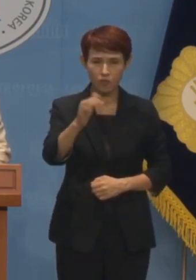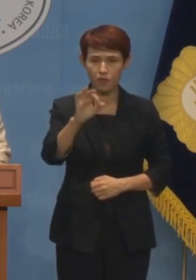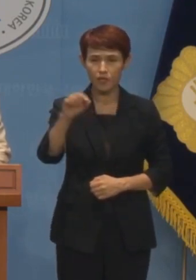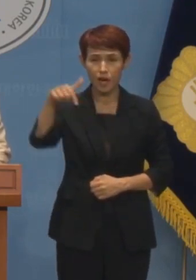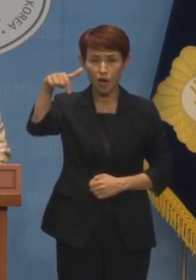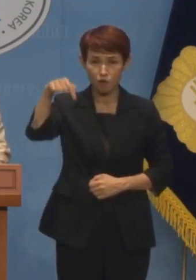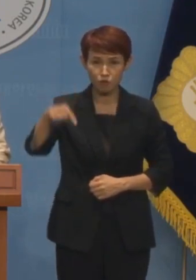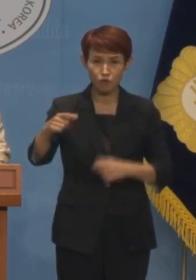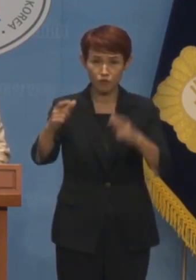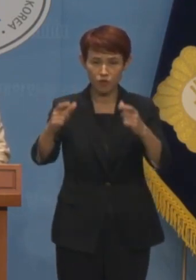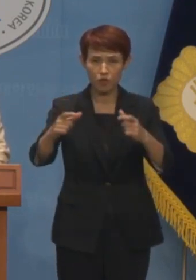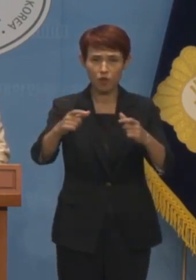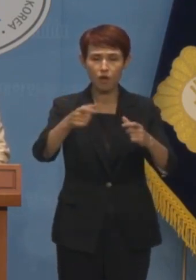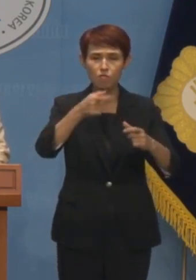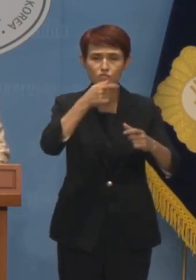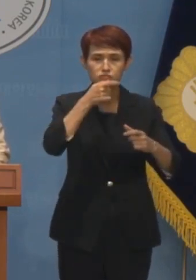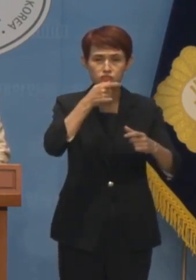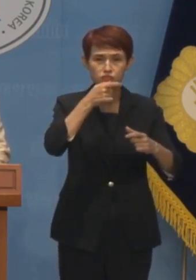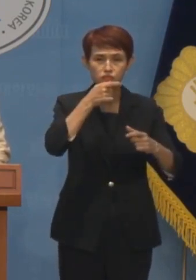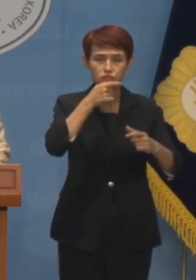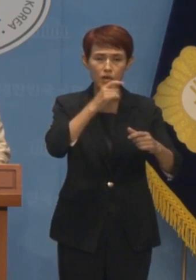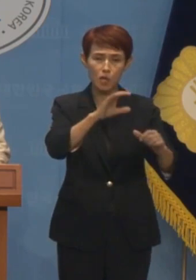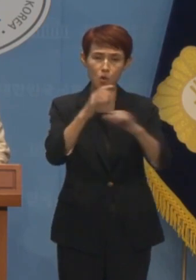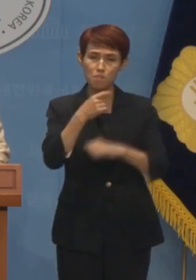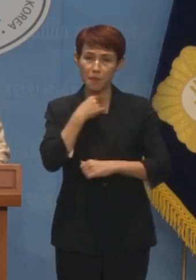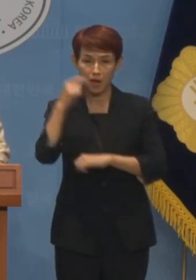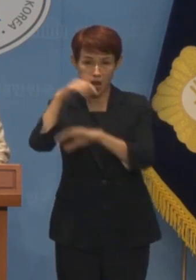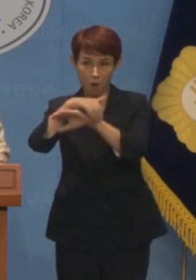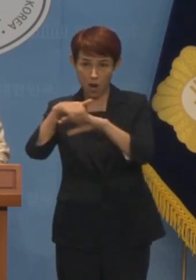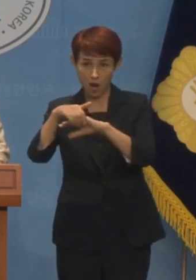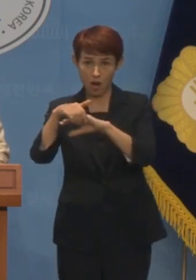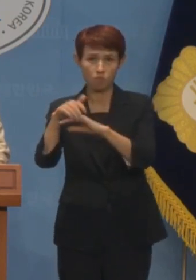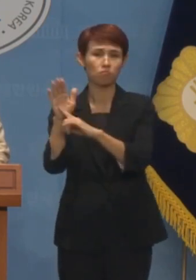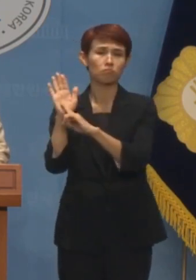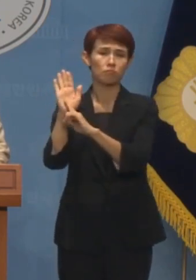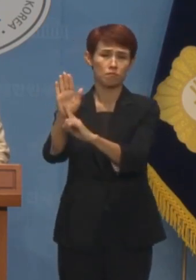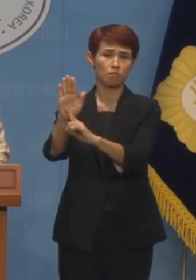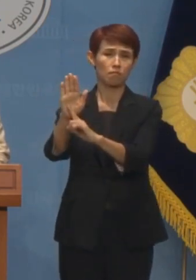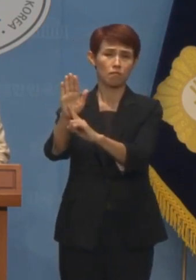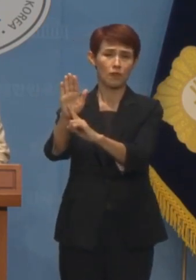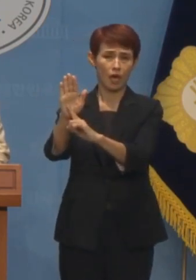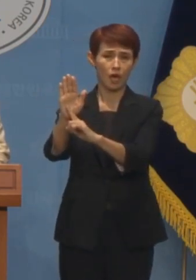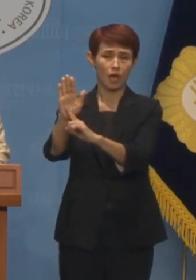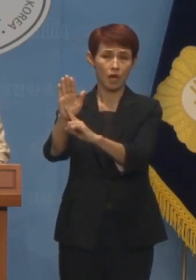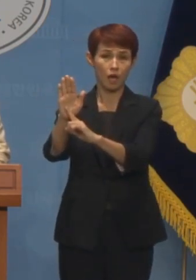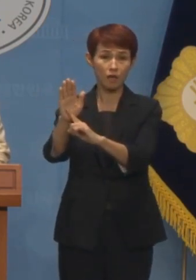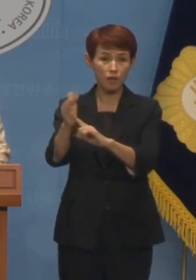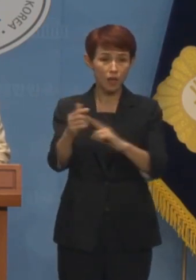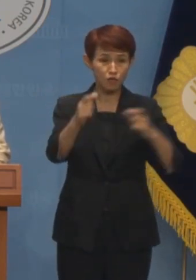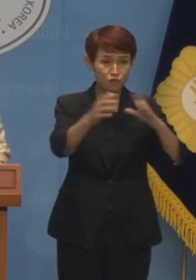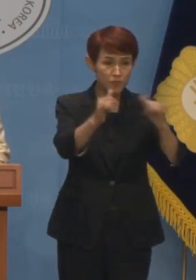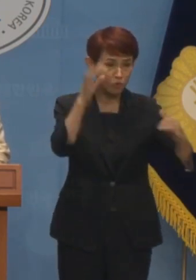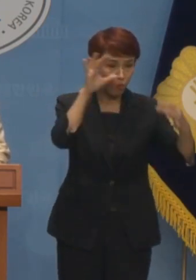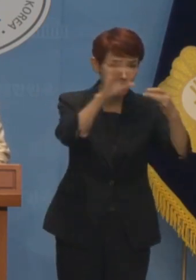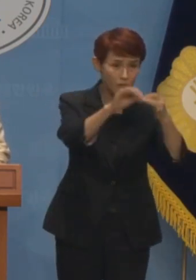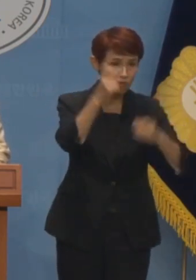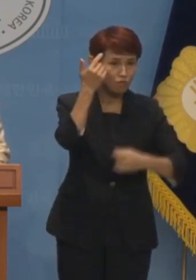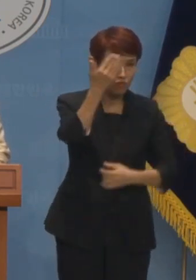수자원을 이용하겠다는 계획을 세우고 발표까지 주민들에게 단 한 번도